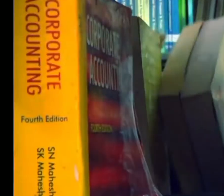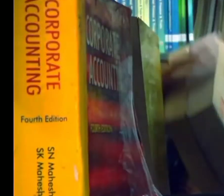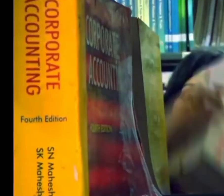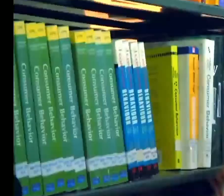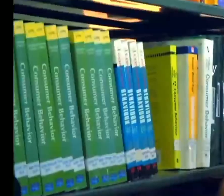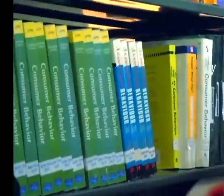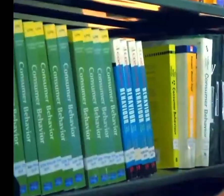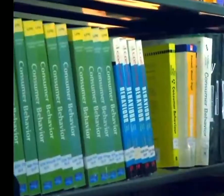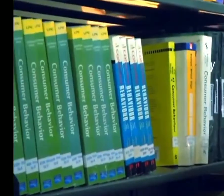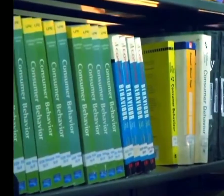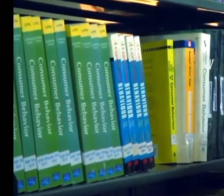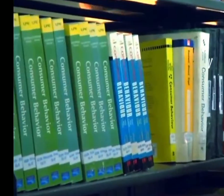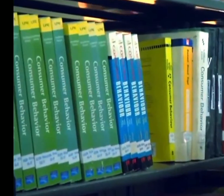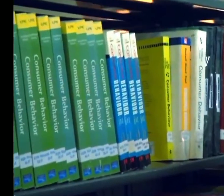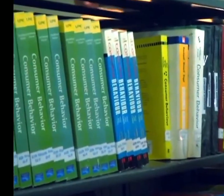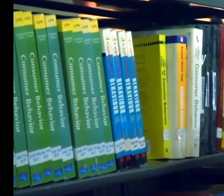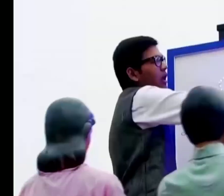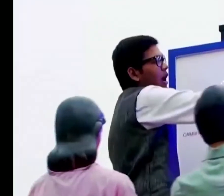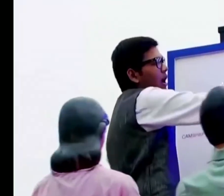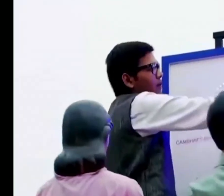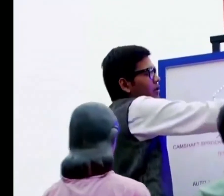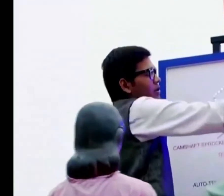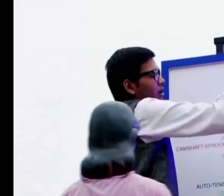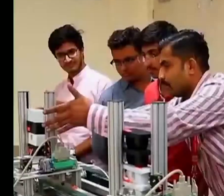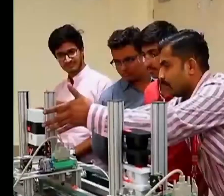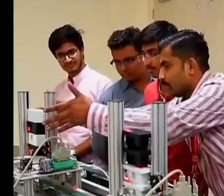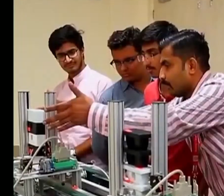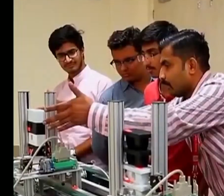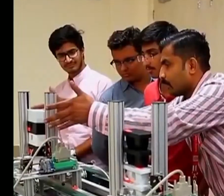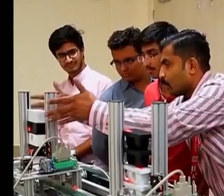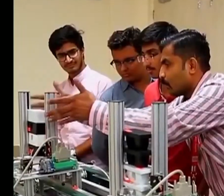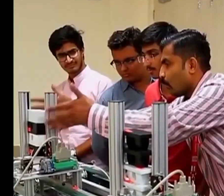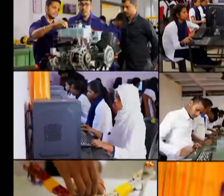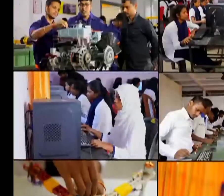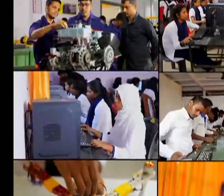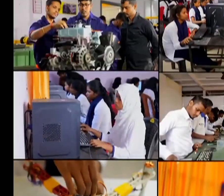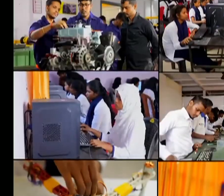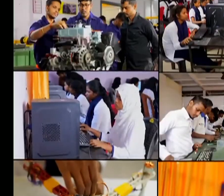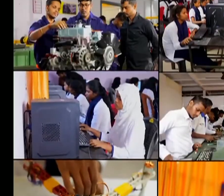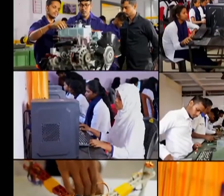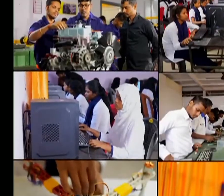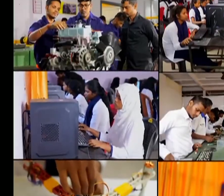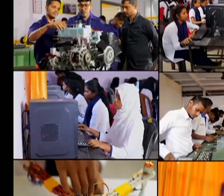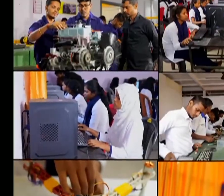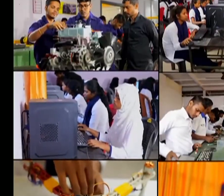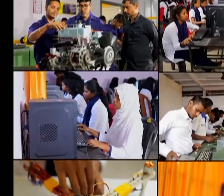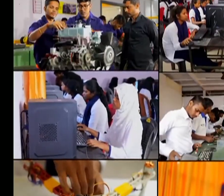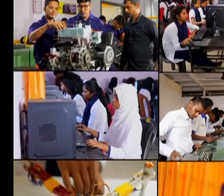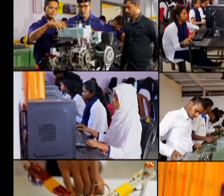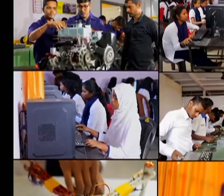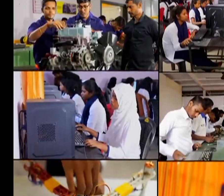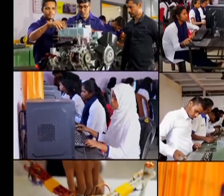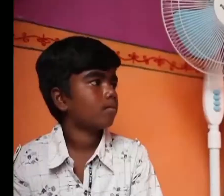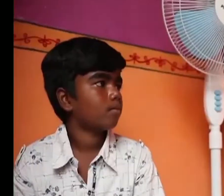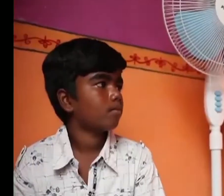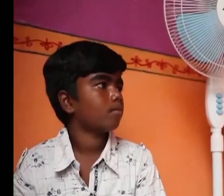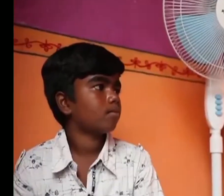स्वयं चुने हम अपना दीपक स्वयं बने हम